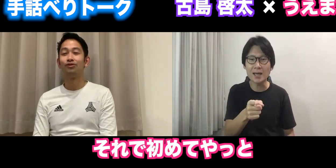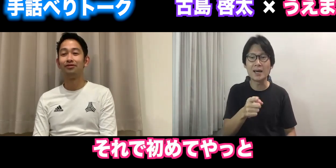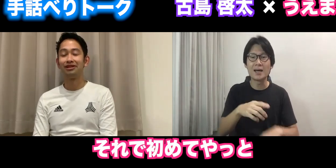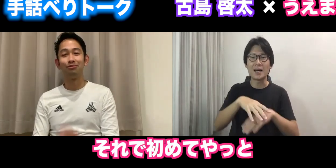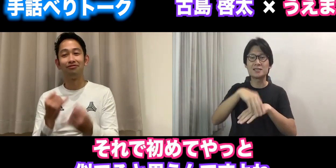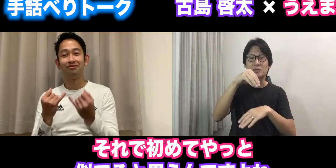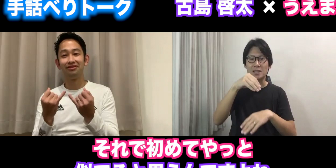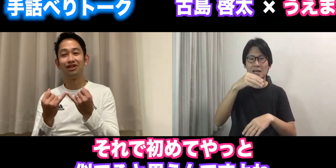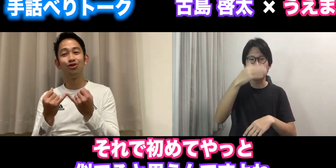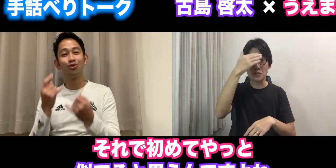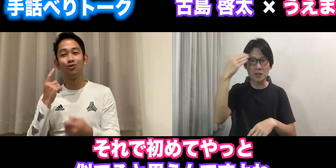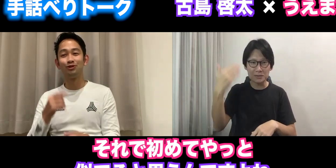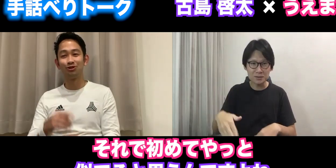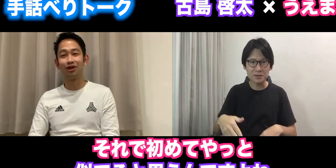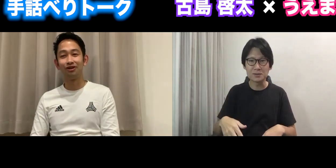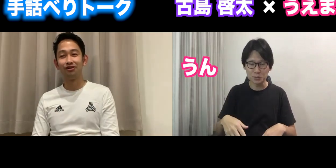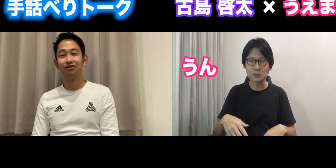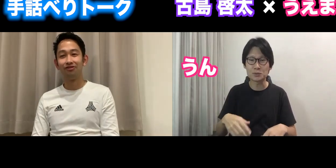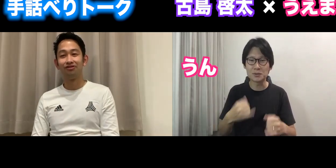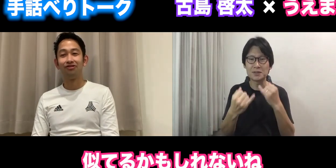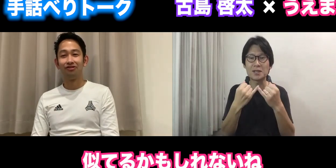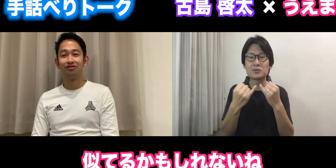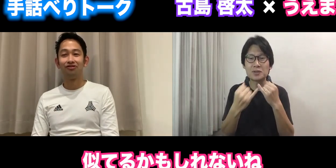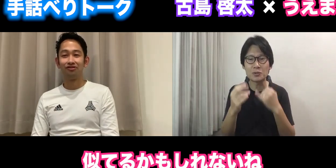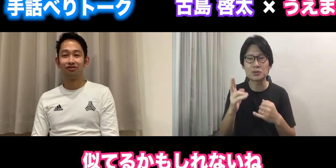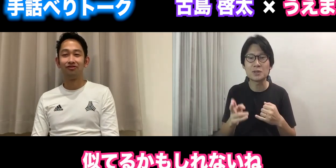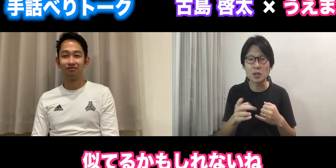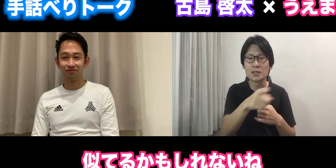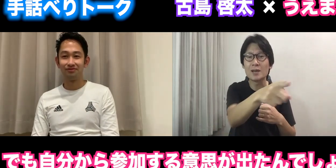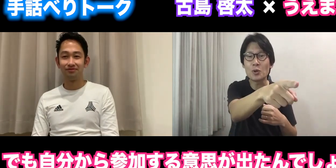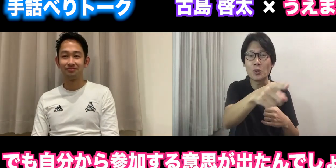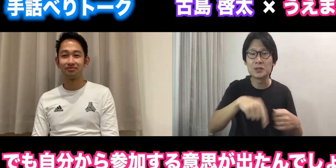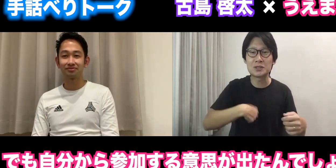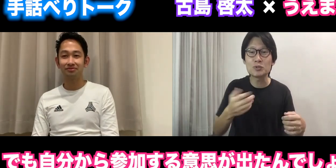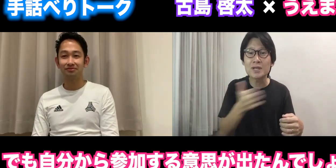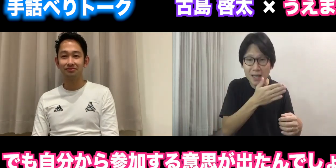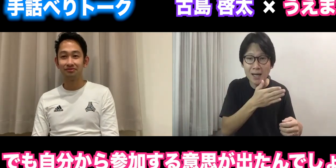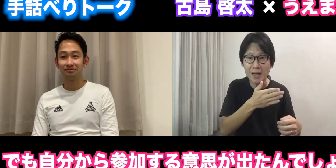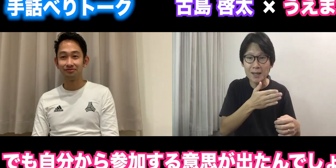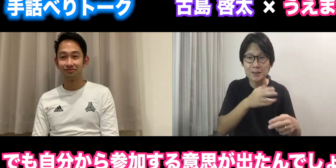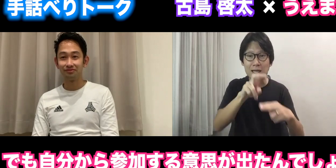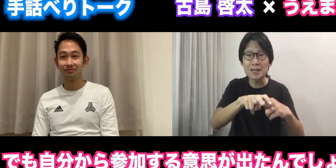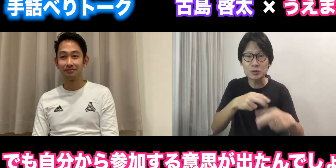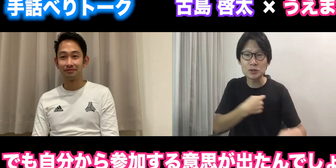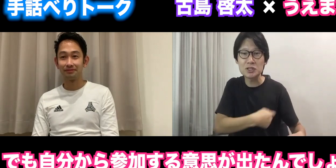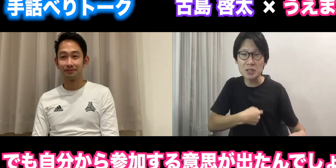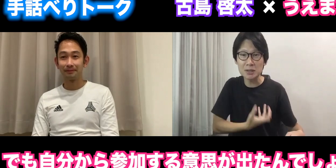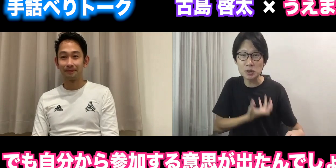が帰ってると思うんうん似てるかもしんねーよねでも自分かな参加する意思が出たん